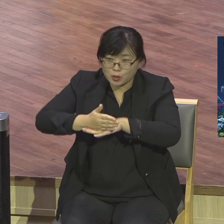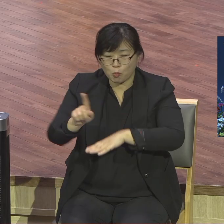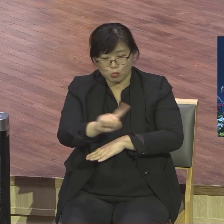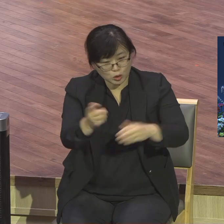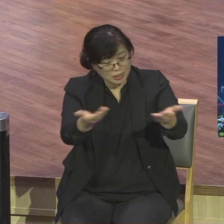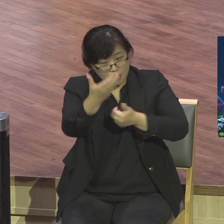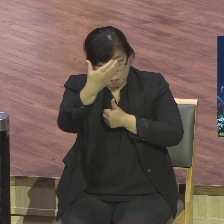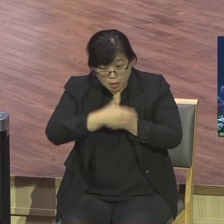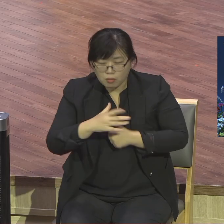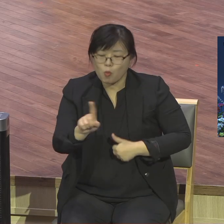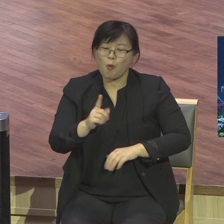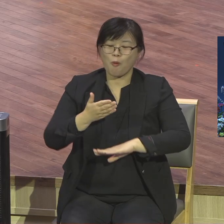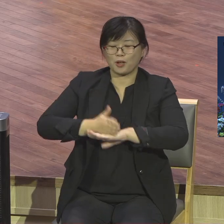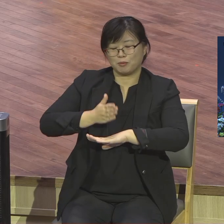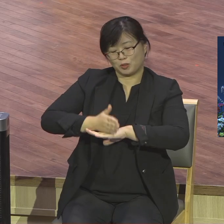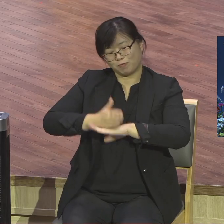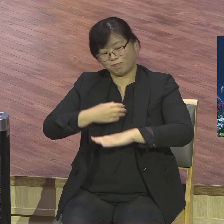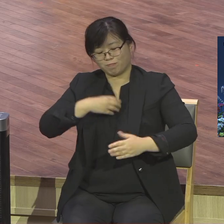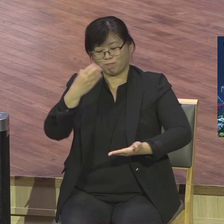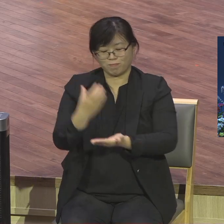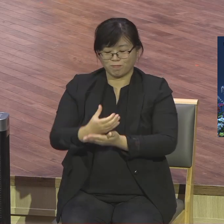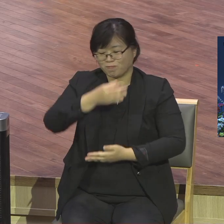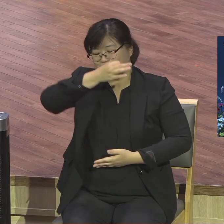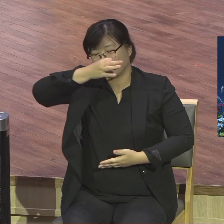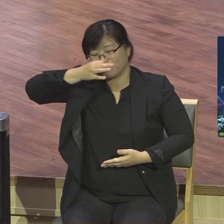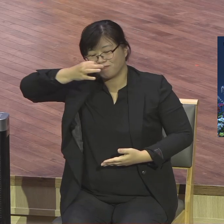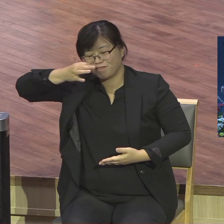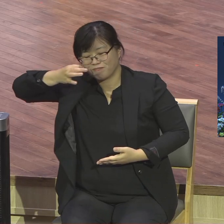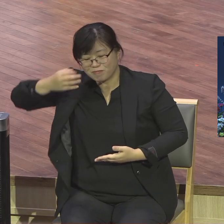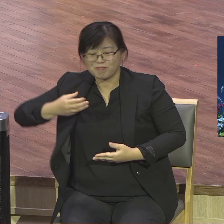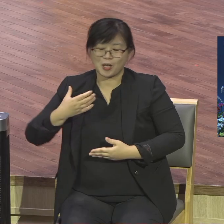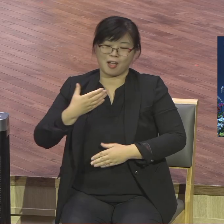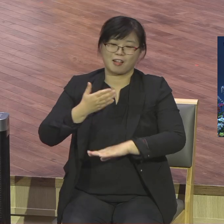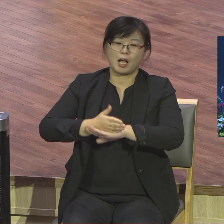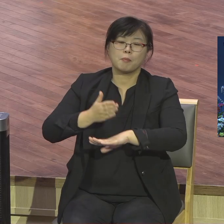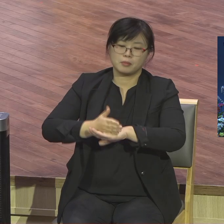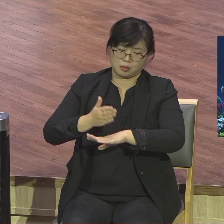이게 신앙생활의 신앙. 내가 이런 축복을 받았구나.